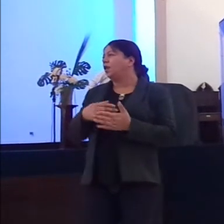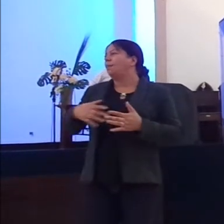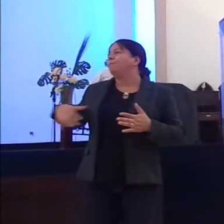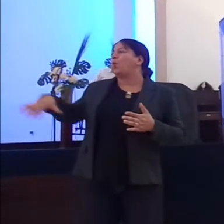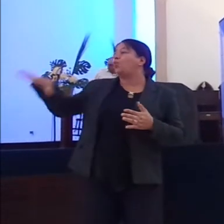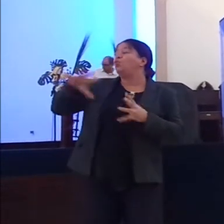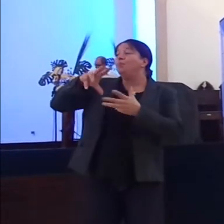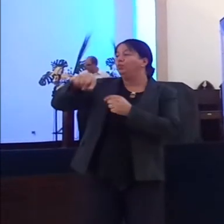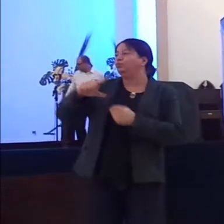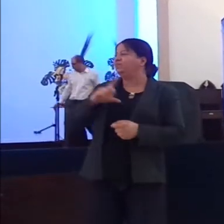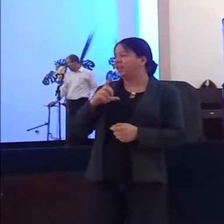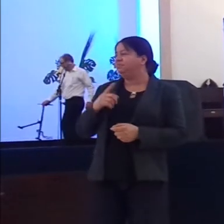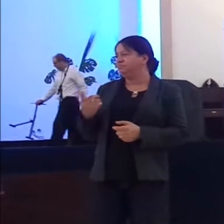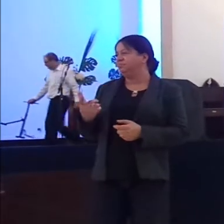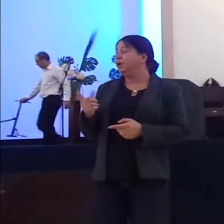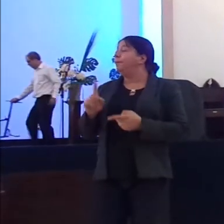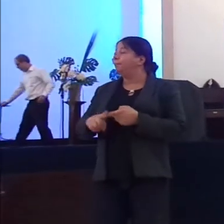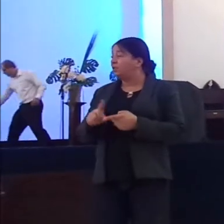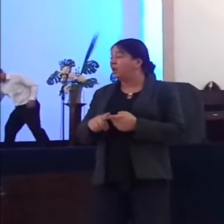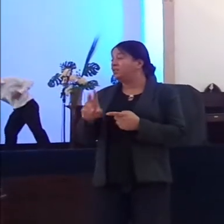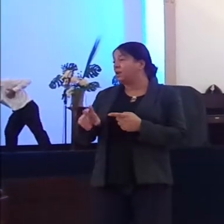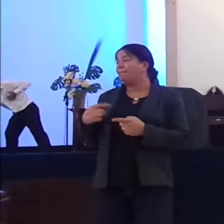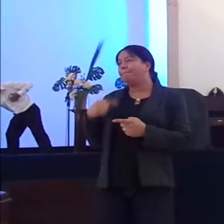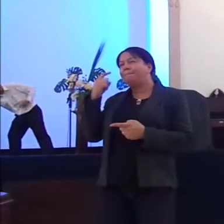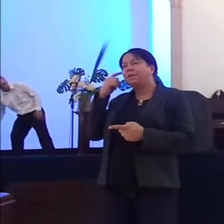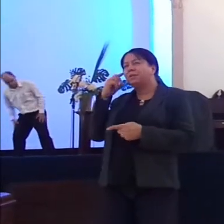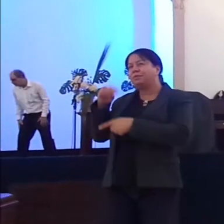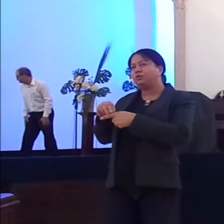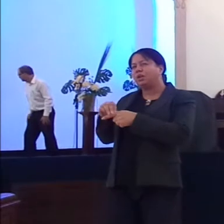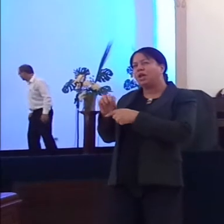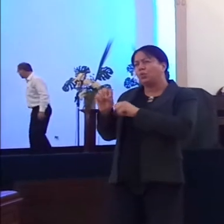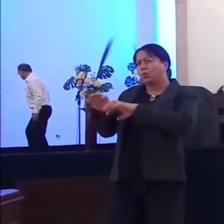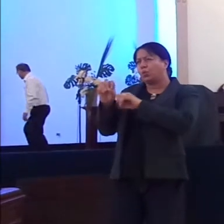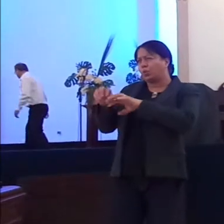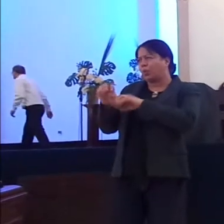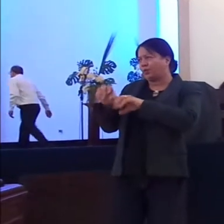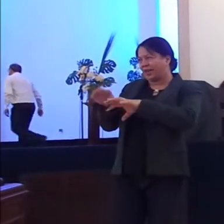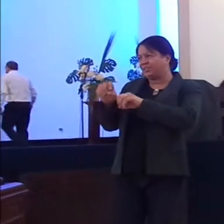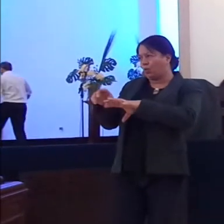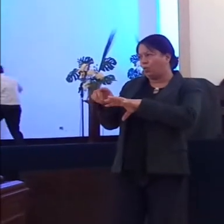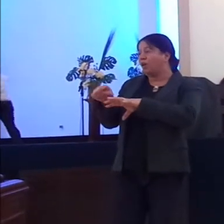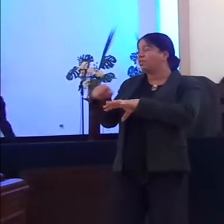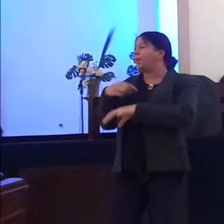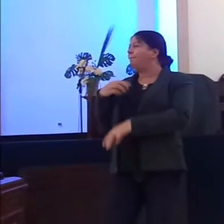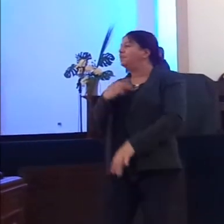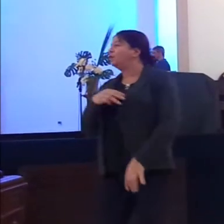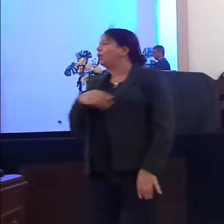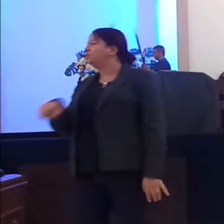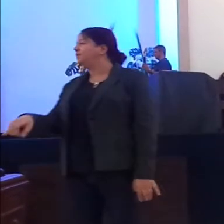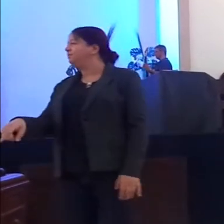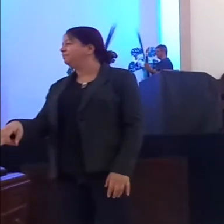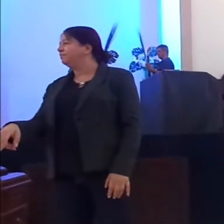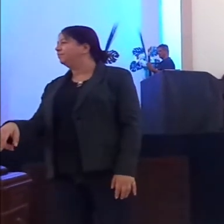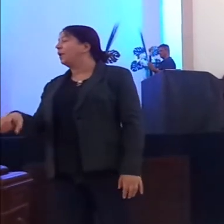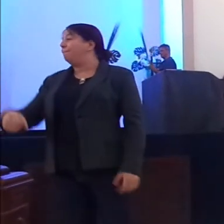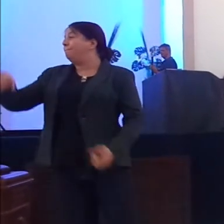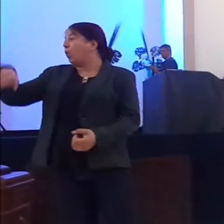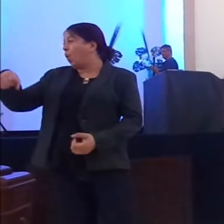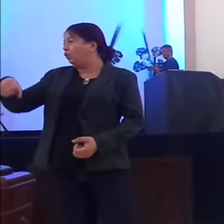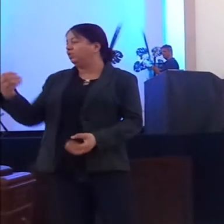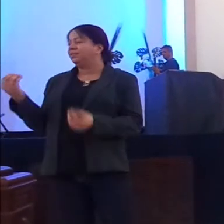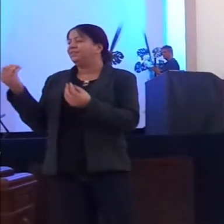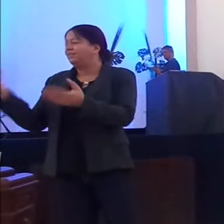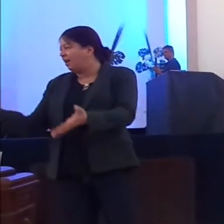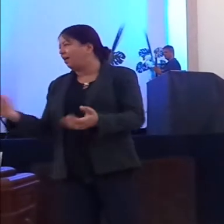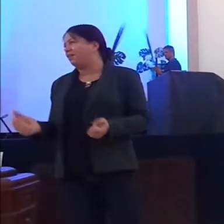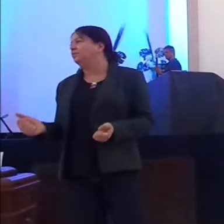espalhadas no mundo inteiro, porque por meio da educação se exerce o ato de misericórdia. As bolsas que são